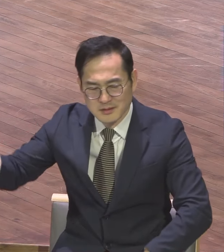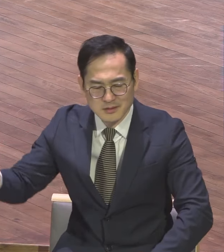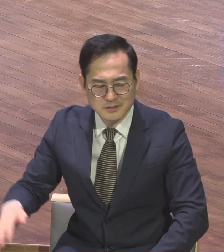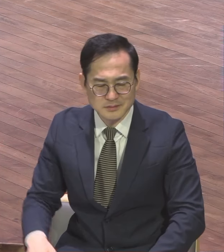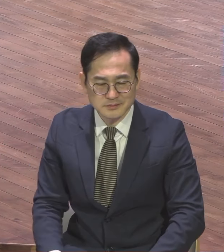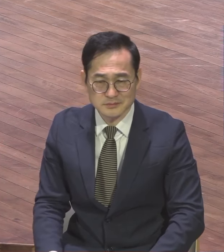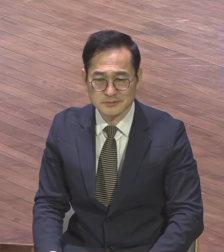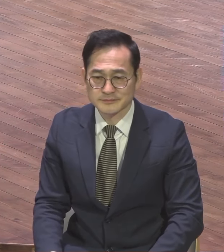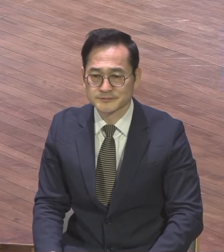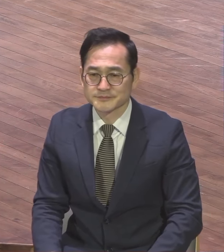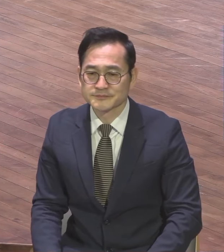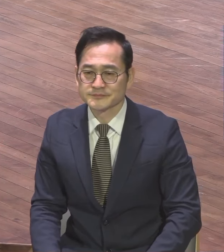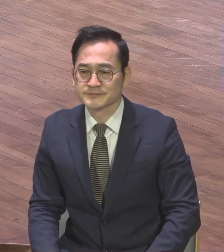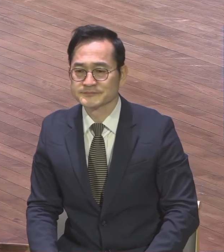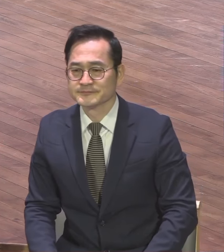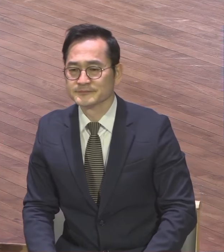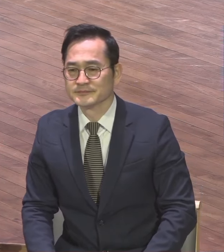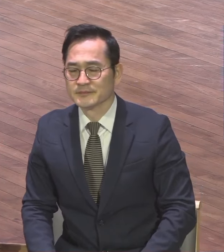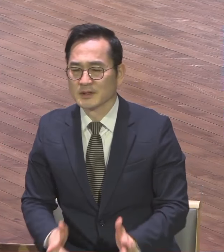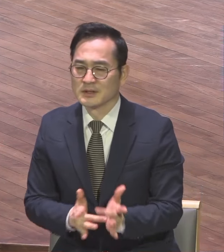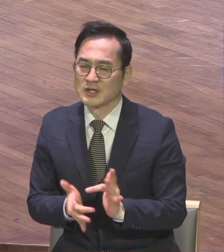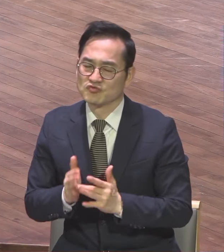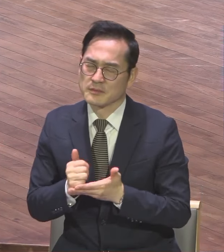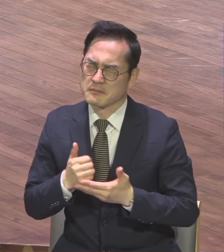예수님 지금 사역이 너무 힘들고 바쁜데.